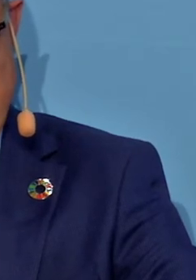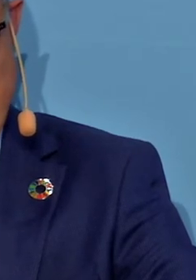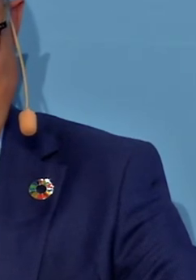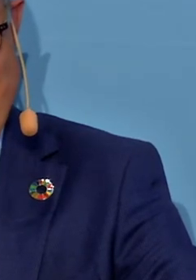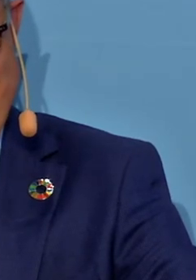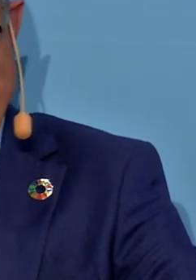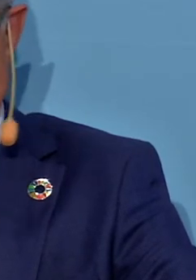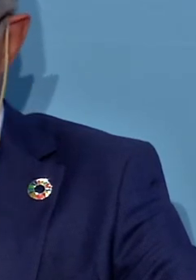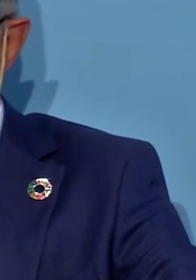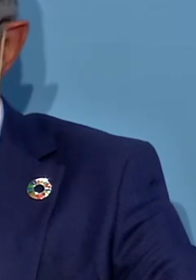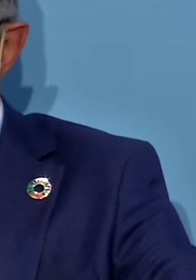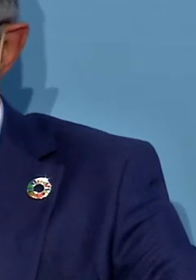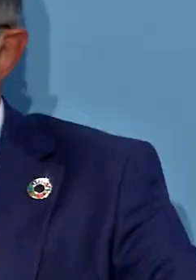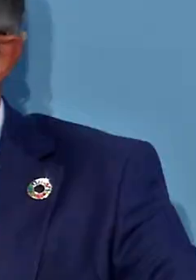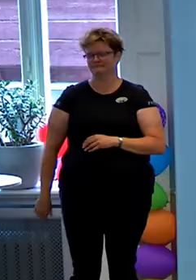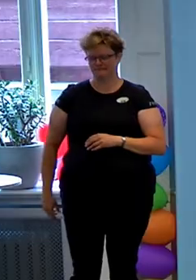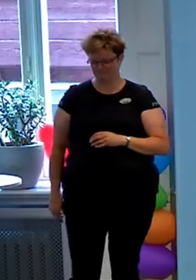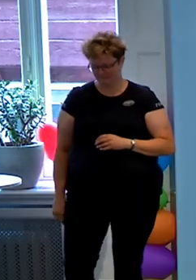Spring-lobbyisten.